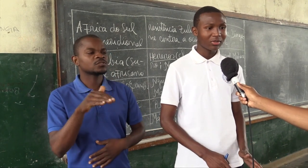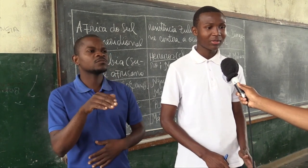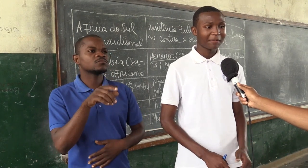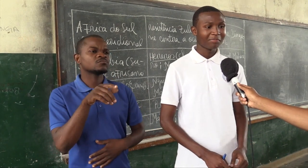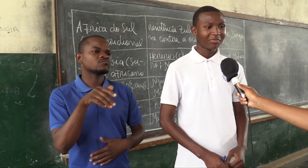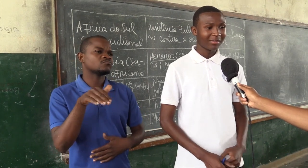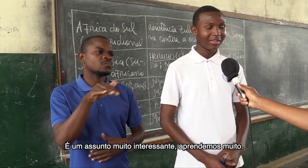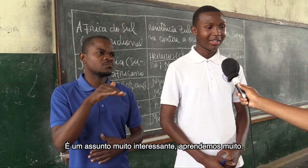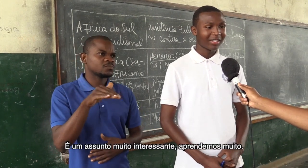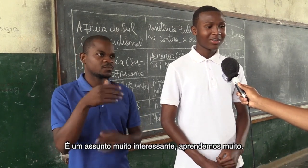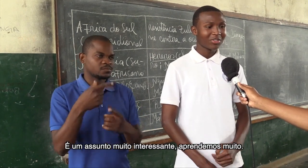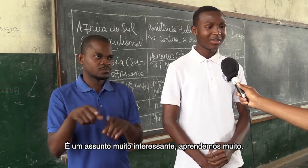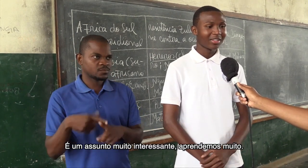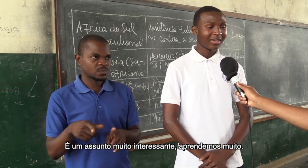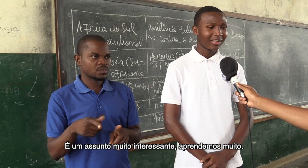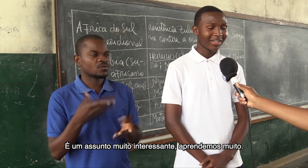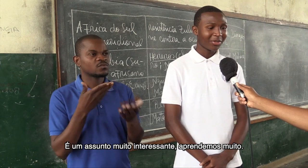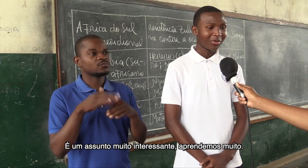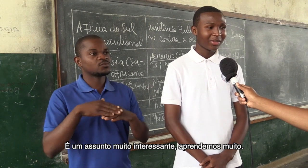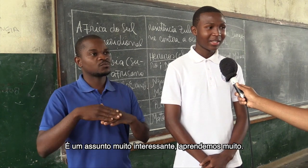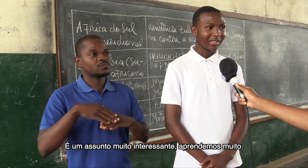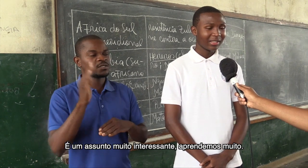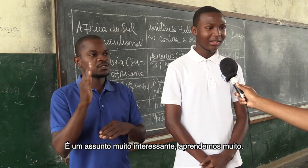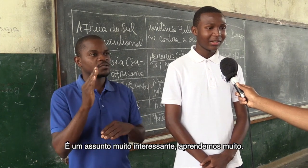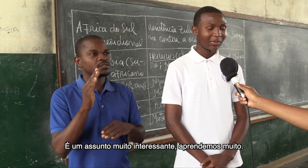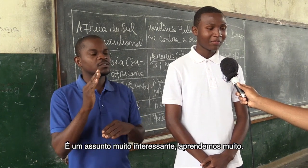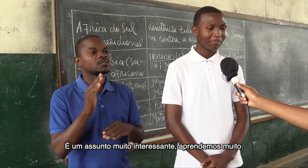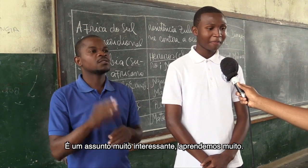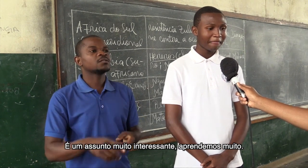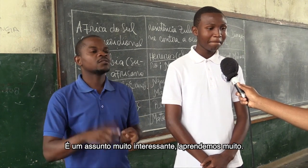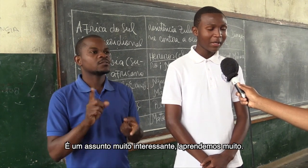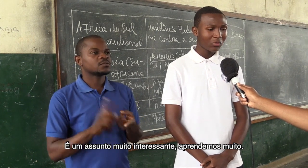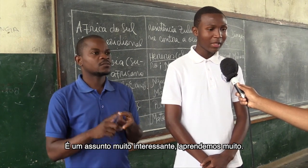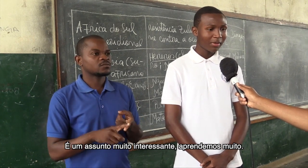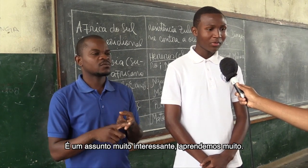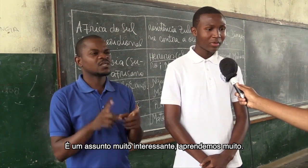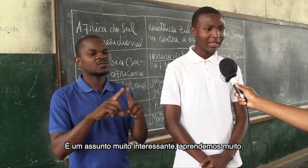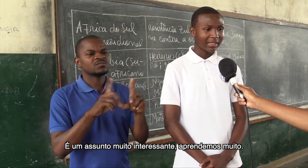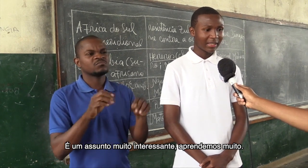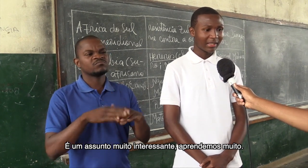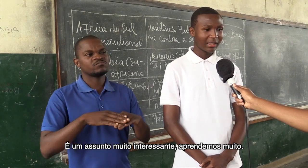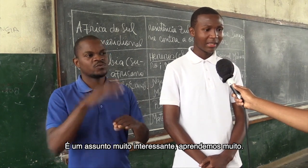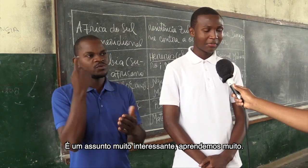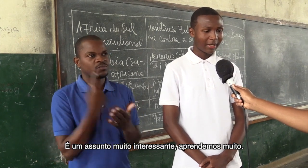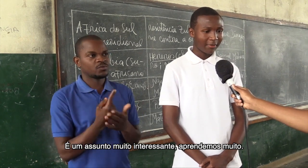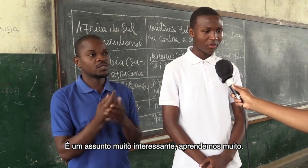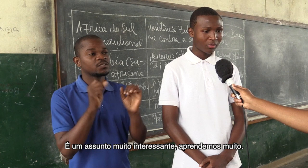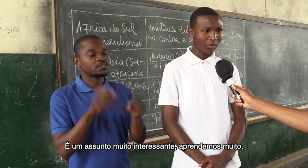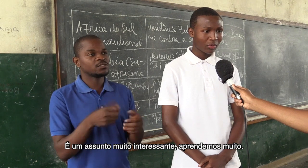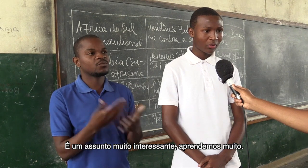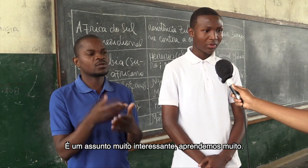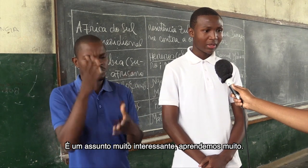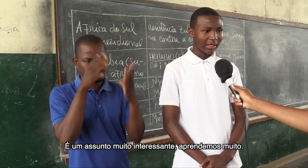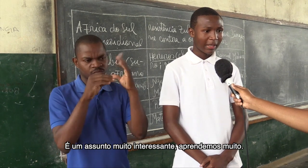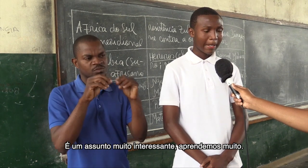bairros. A ver, né, sim. Então, e é um tema muito interessante. Aprendemos